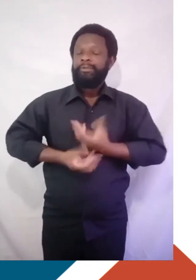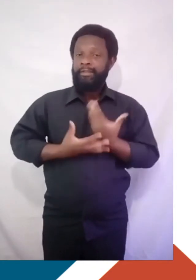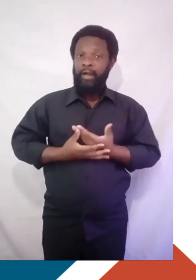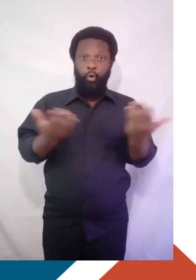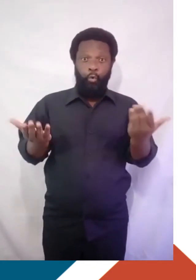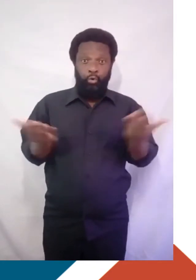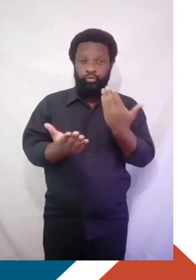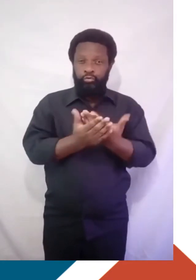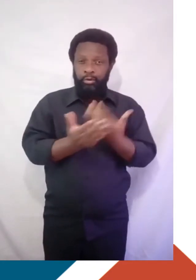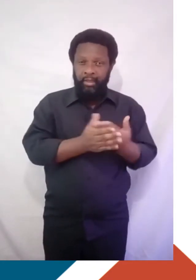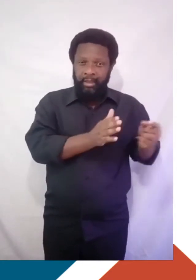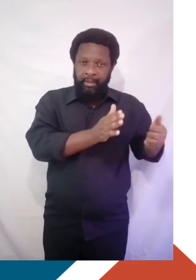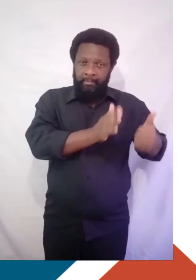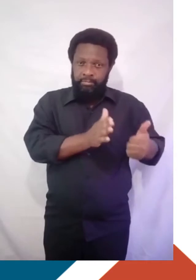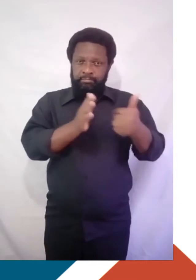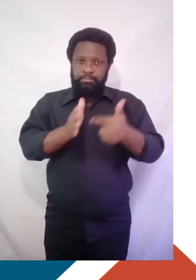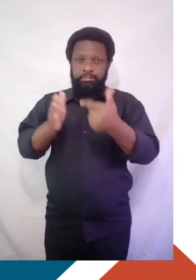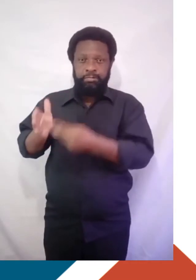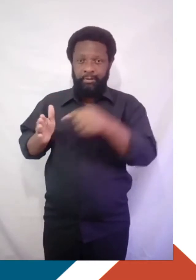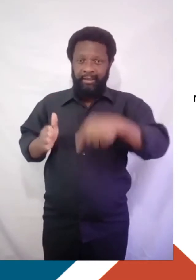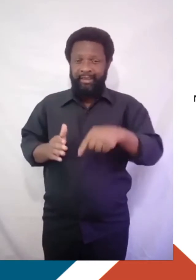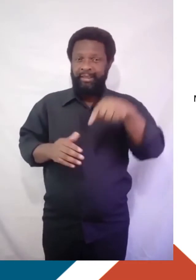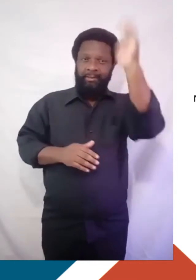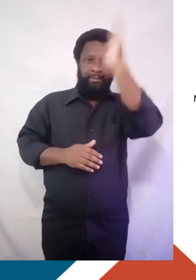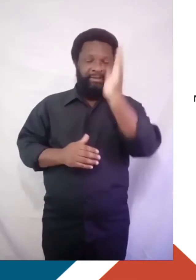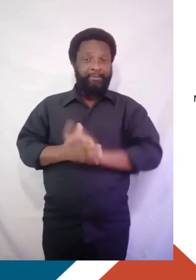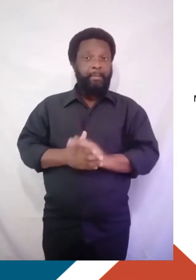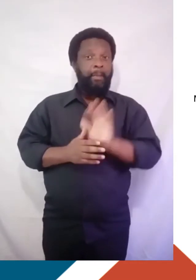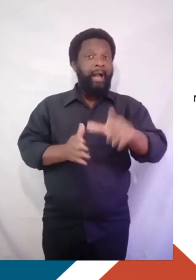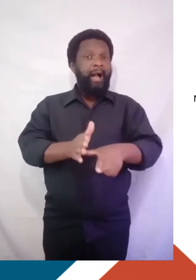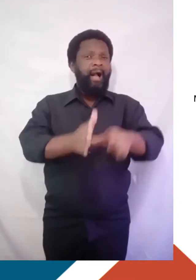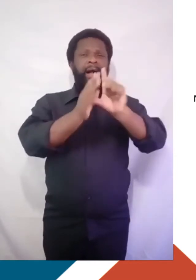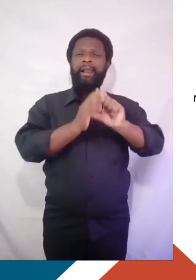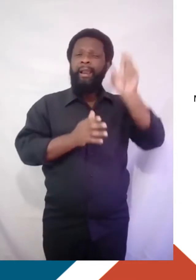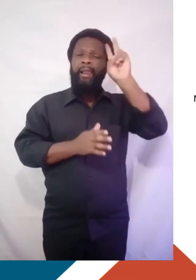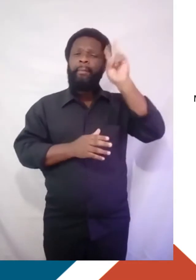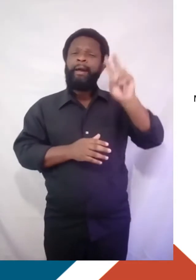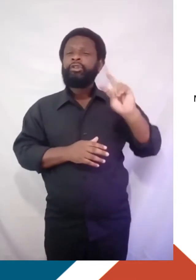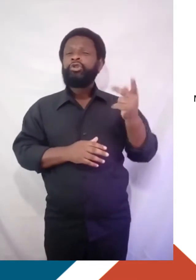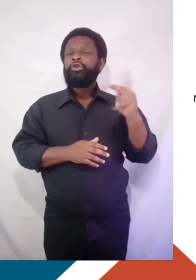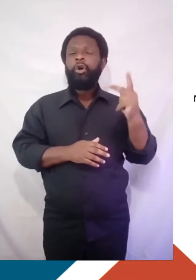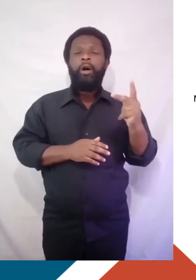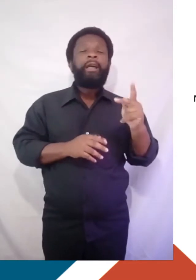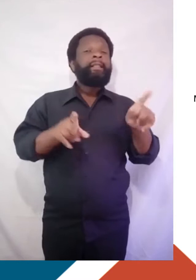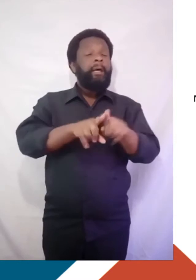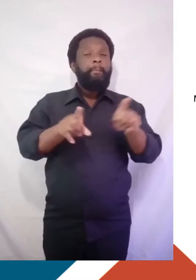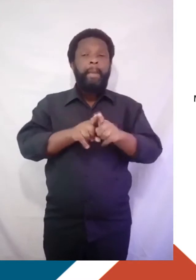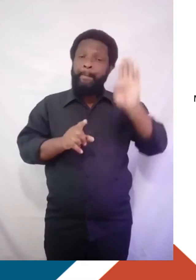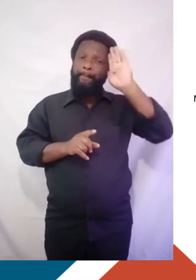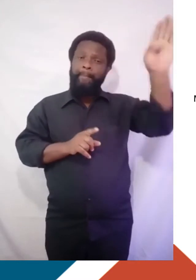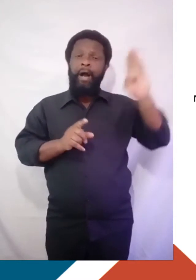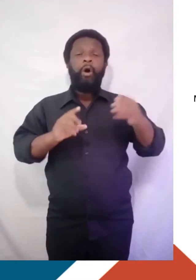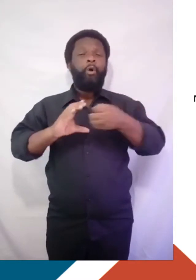3 gerações da poesia romântica no Brasil. Mas antes, iremos relembrar o contexto histórico e as